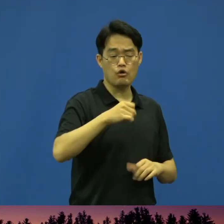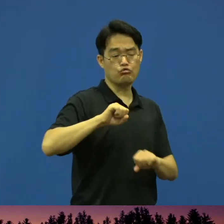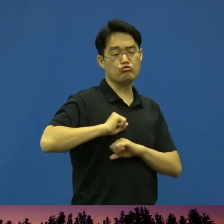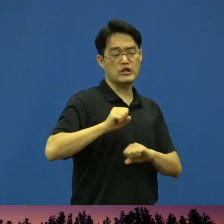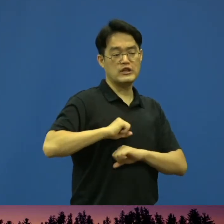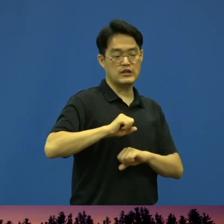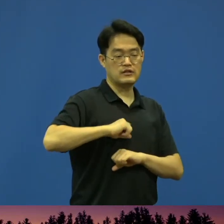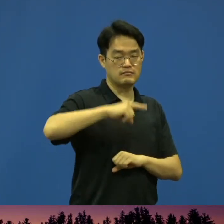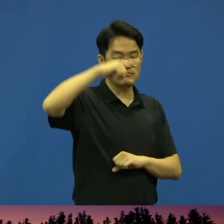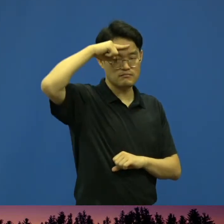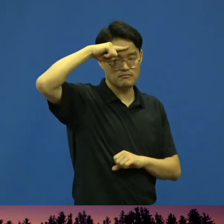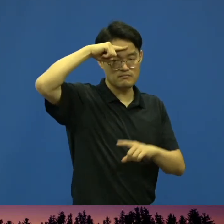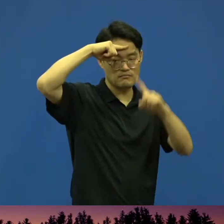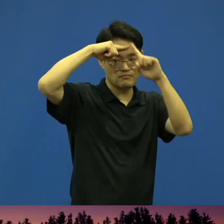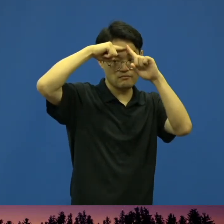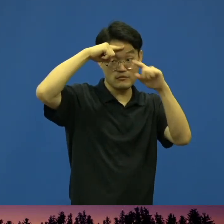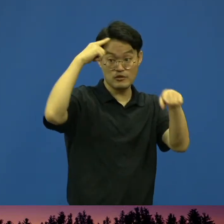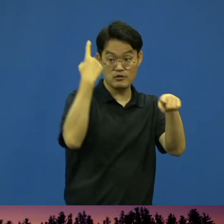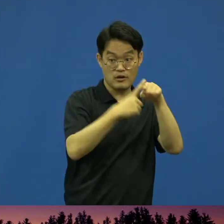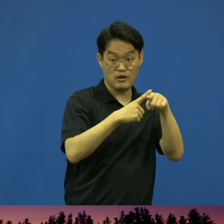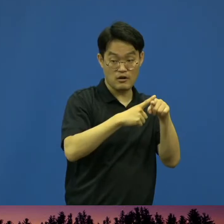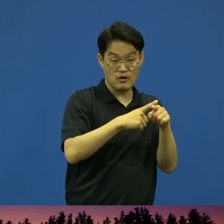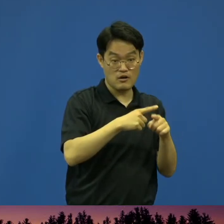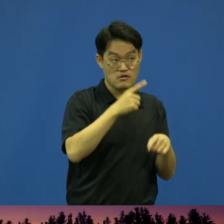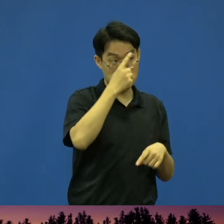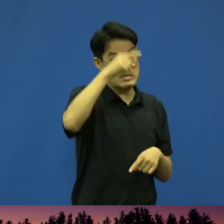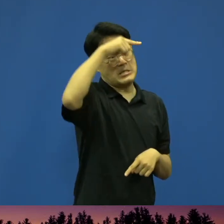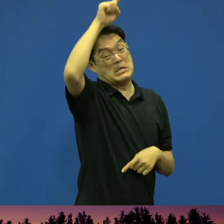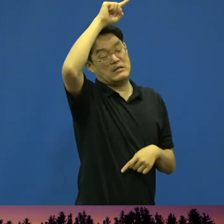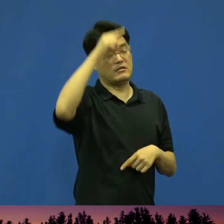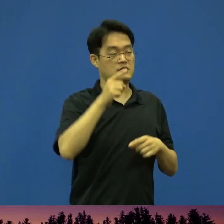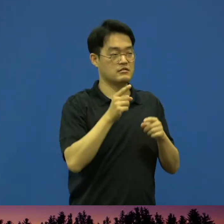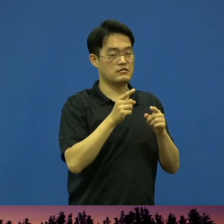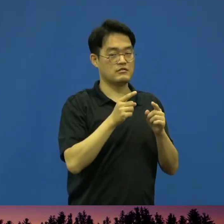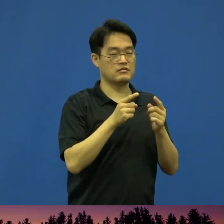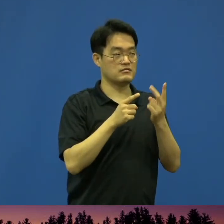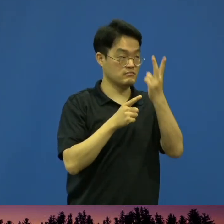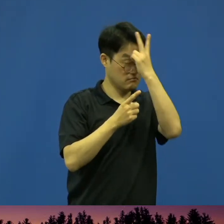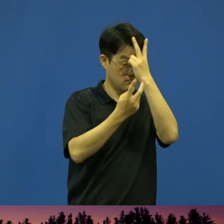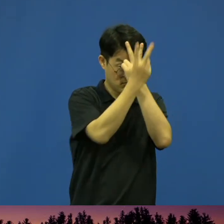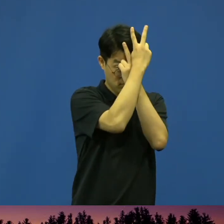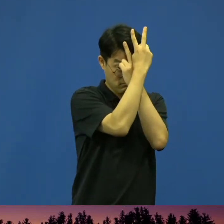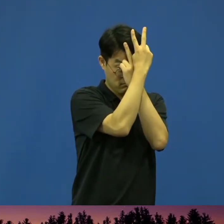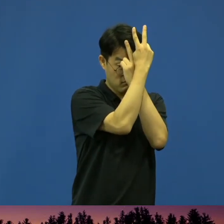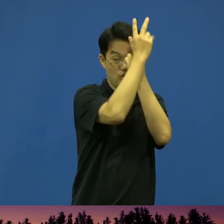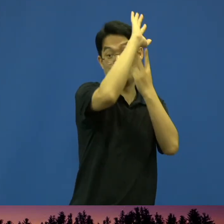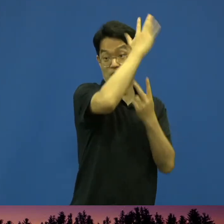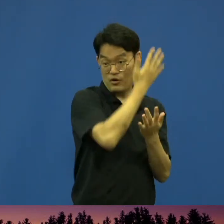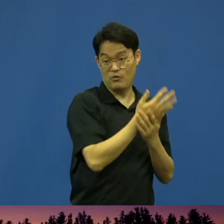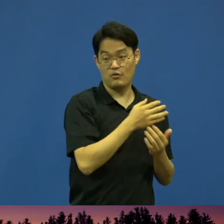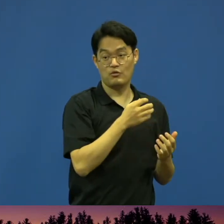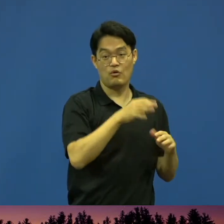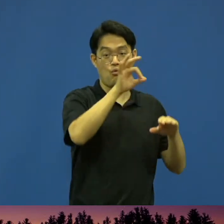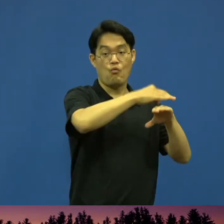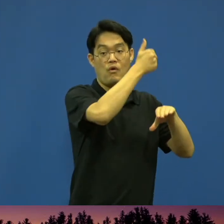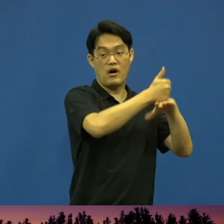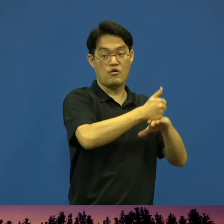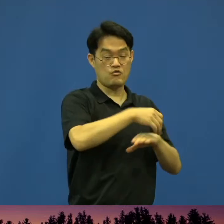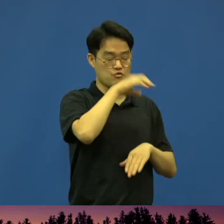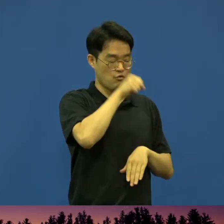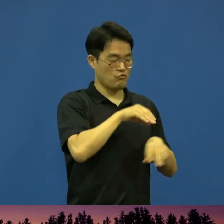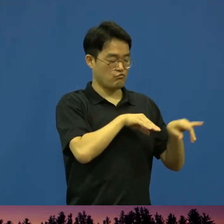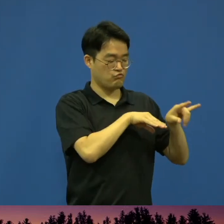2등병이었는데 아주 특진을 해서 중사가 되었습니다. 그리고 에티오피아 황제로부터 아주 좋은 자동차를 선물로 받게